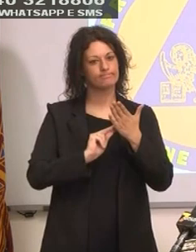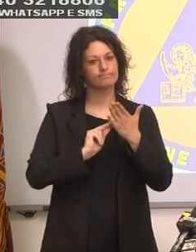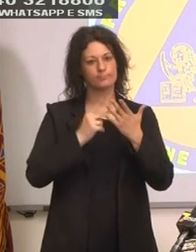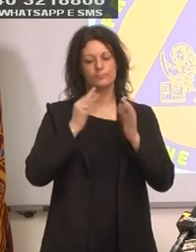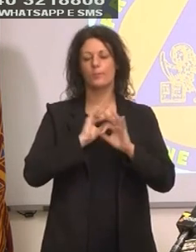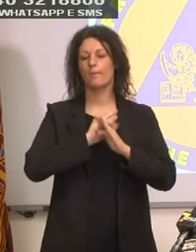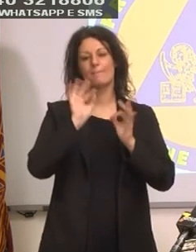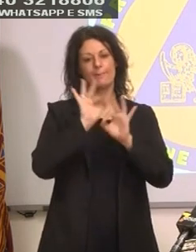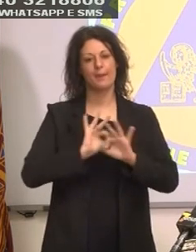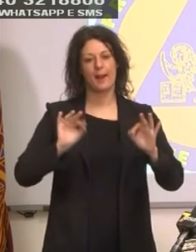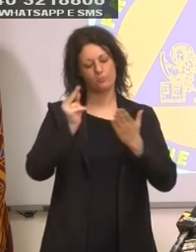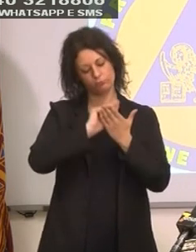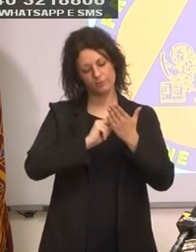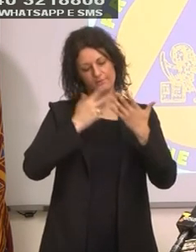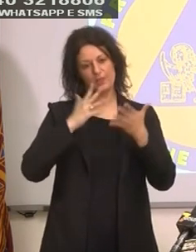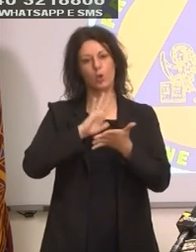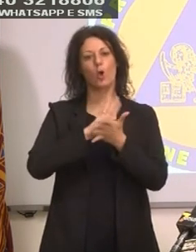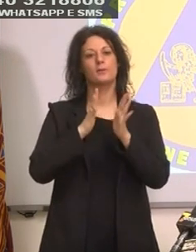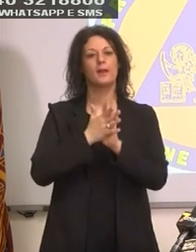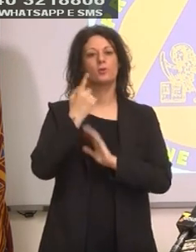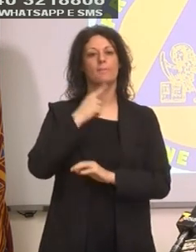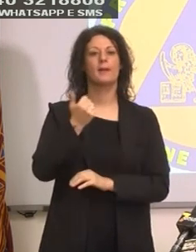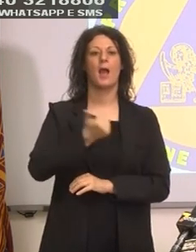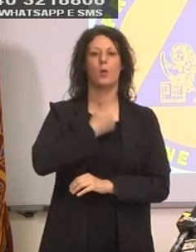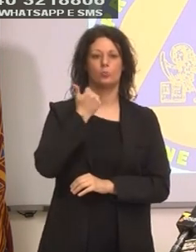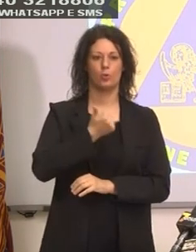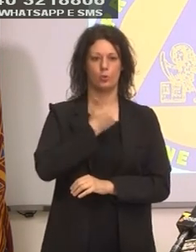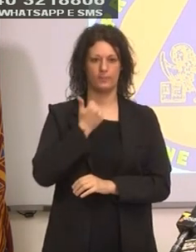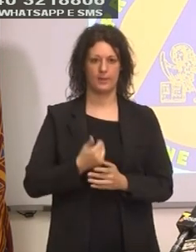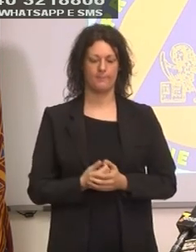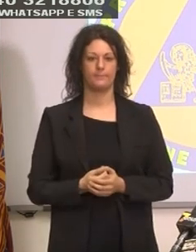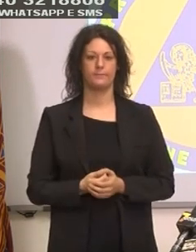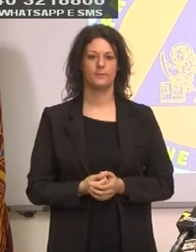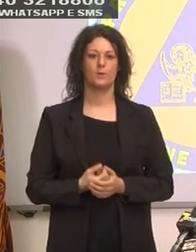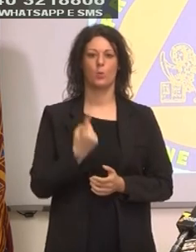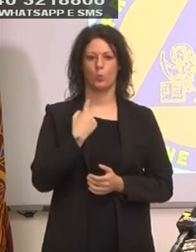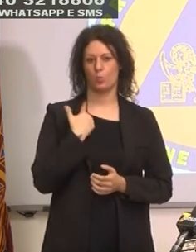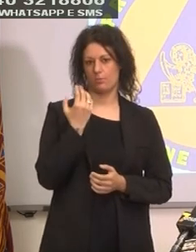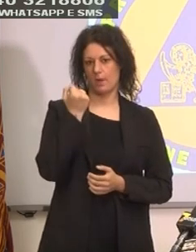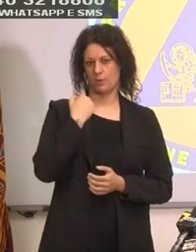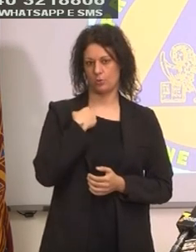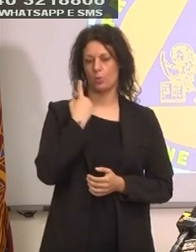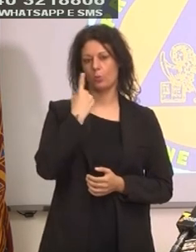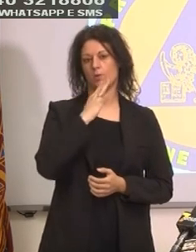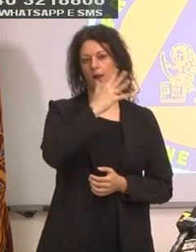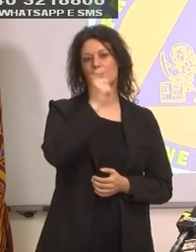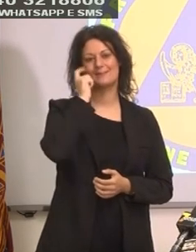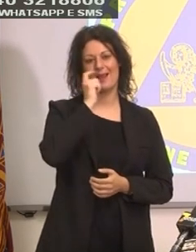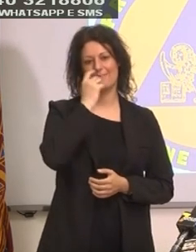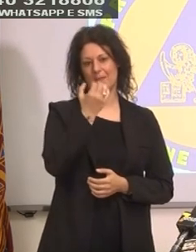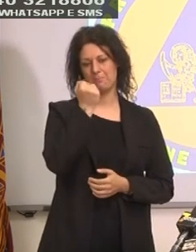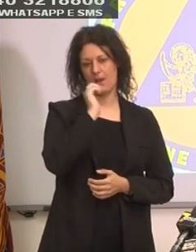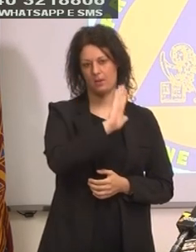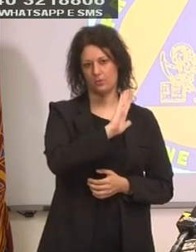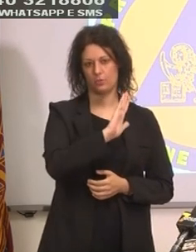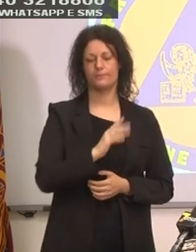per l'autonomia, no? Ce ne sono due copie, una ce l'ho io e l'altra ce l'ha Salvini, che incontra i tavoli a livello nazionale, e